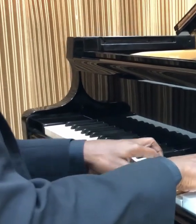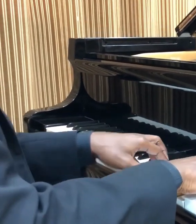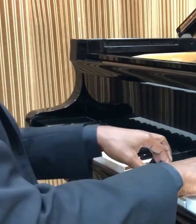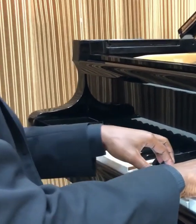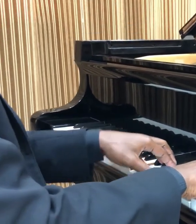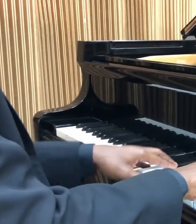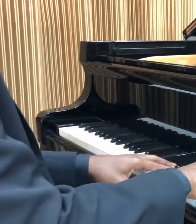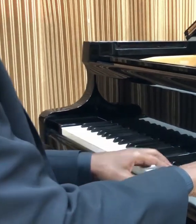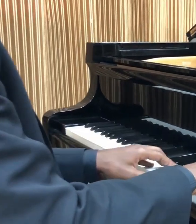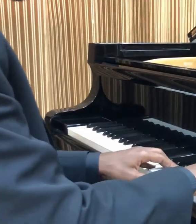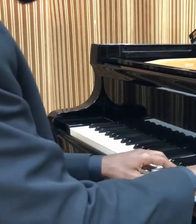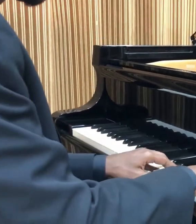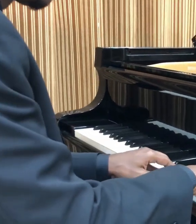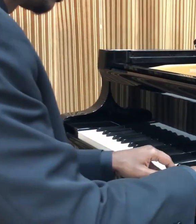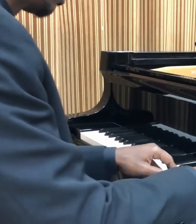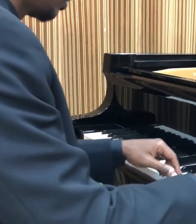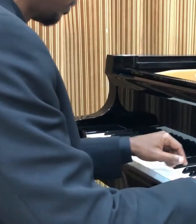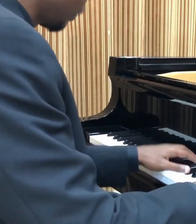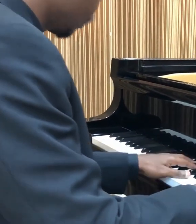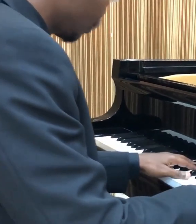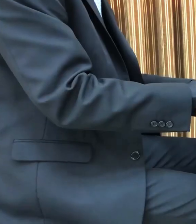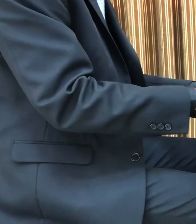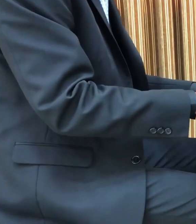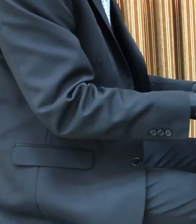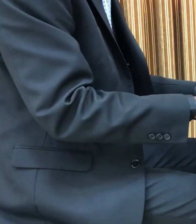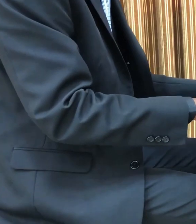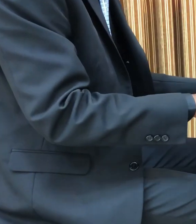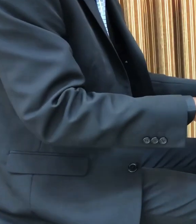tú i